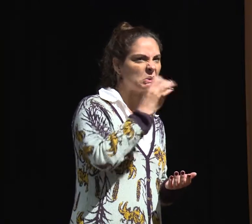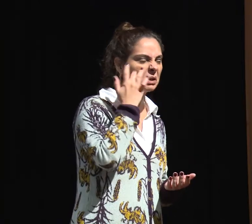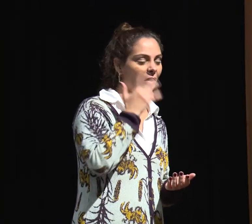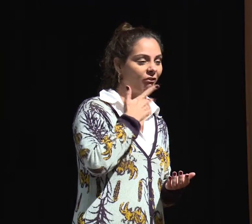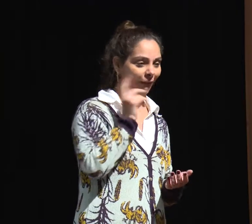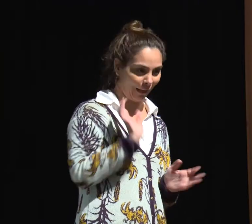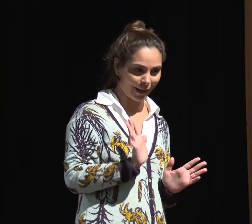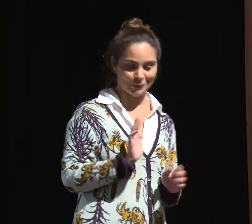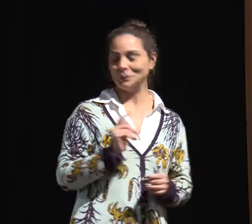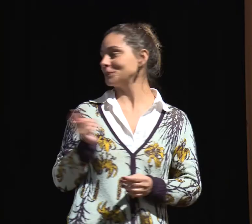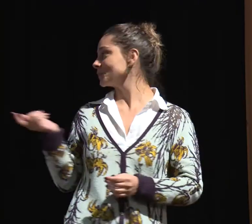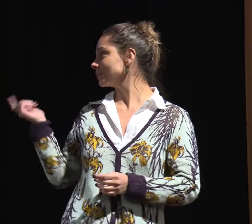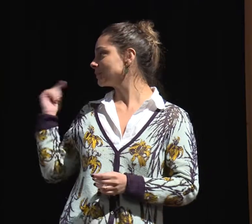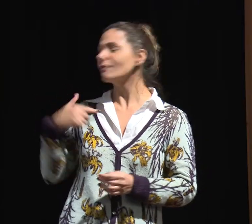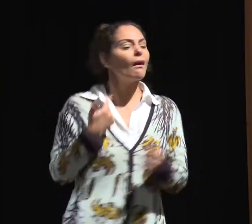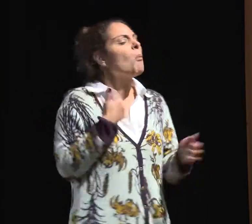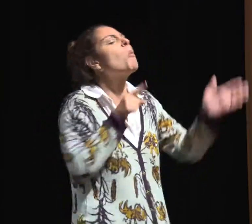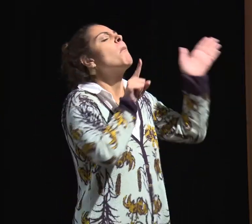1 ou 2 alunos que me responderam isso.